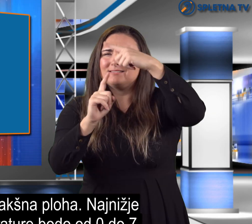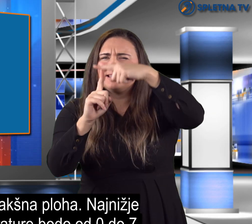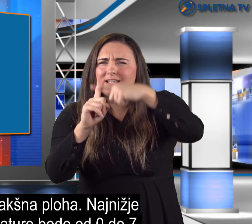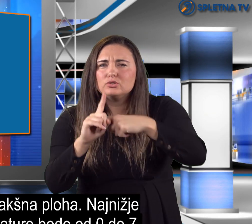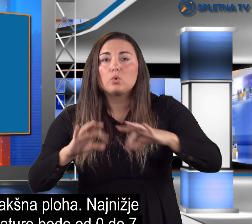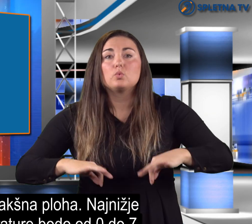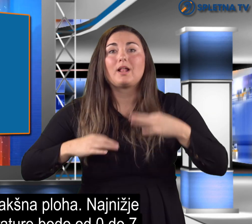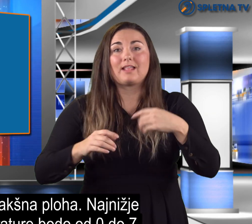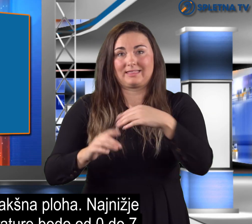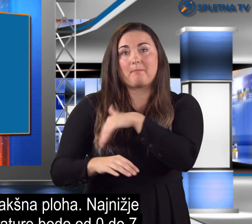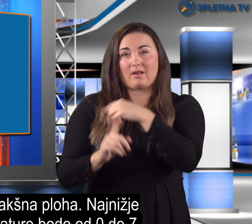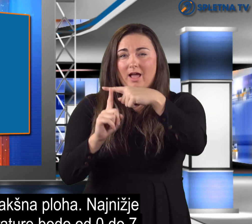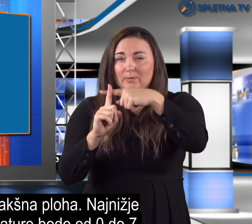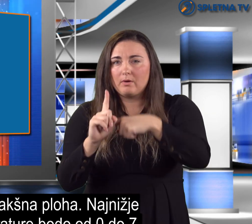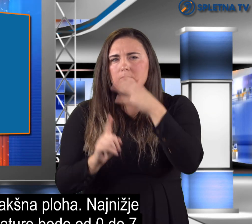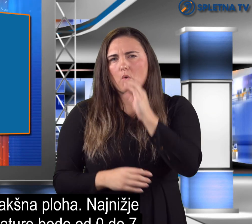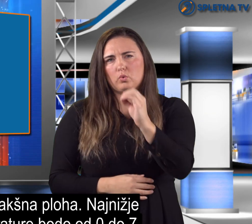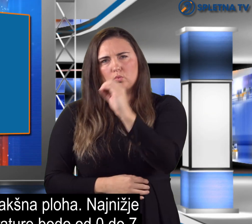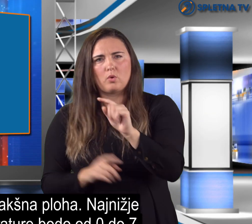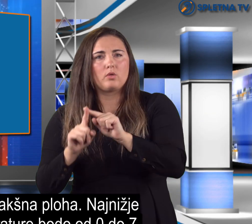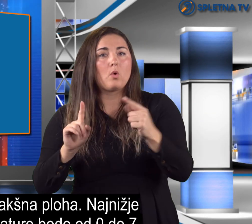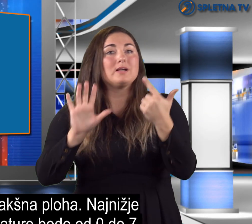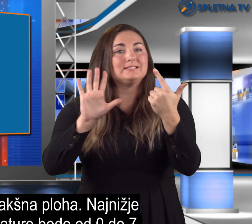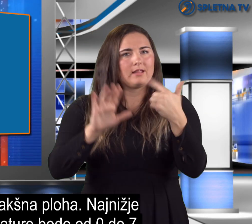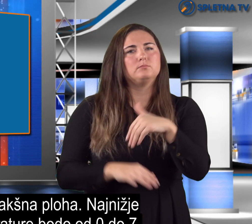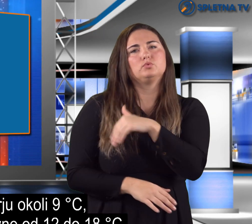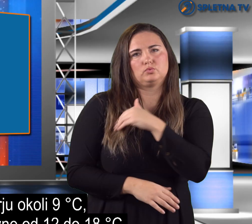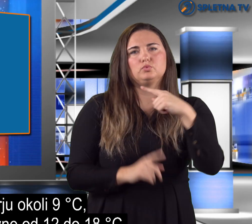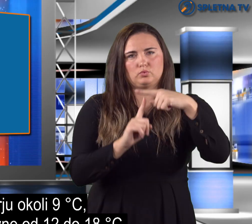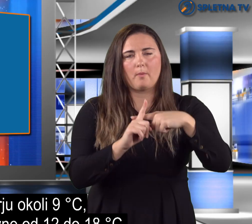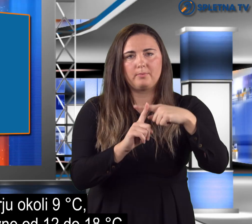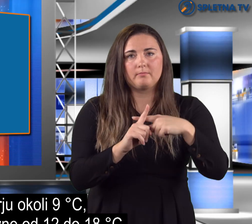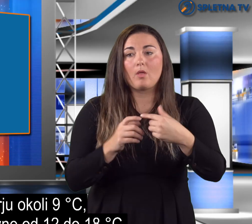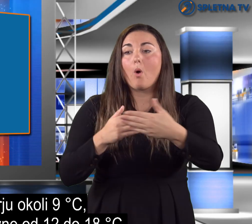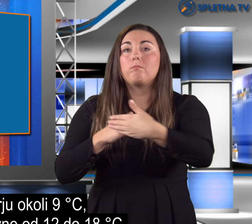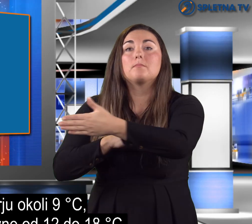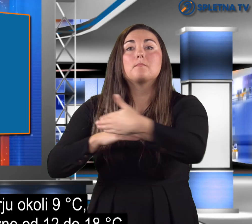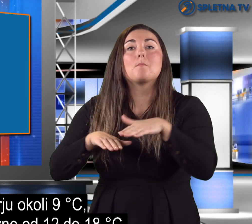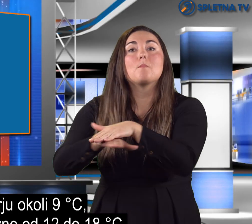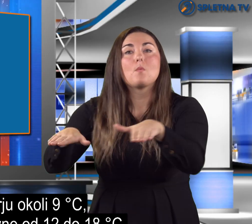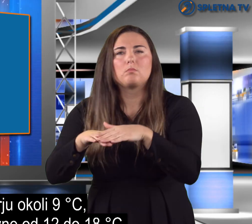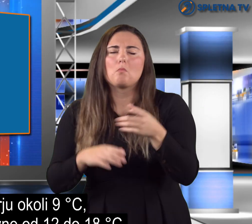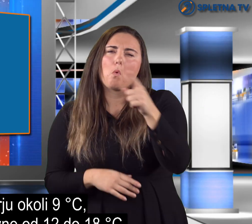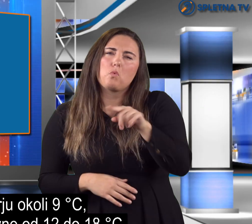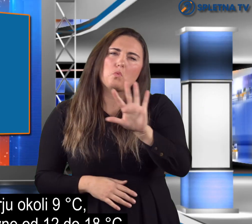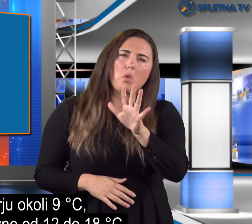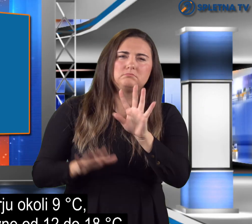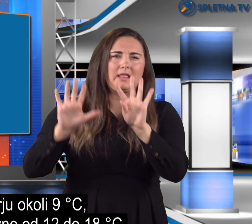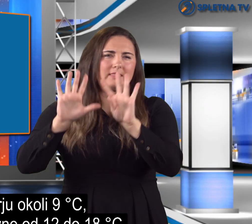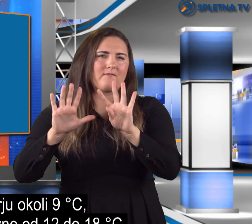Najnižje jutranje temperature bodo od 0 do 7, ob morju okoli 9 stopinj Celzija, najvišje dnevne od 12